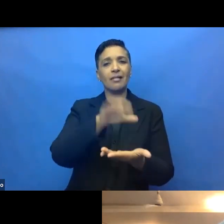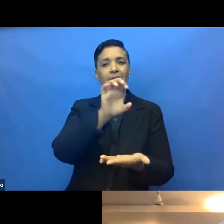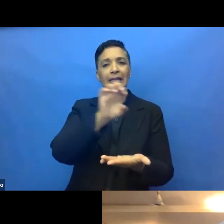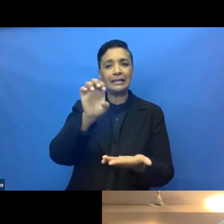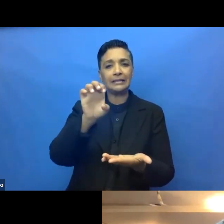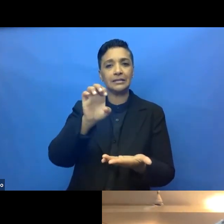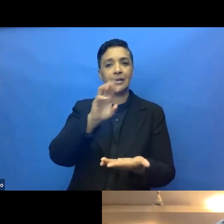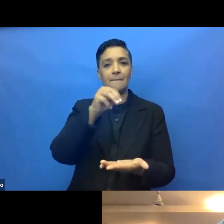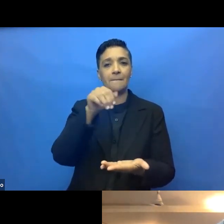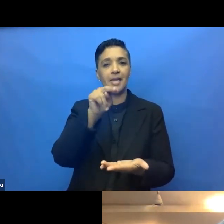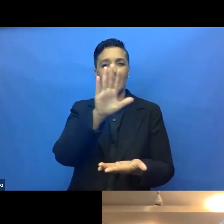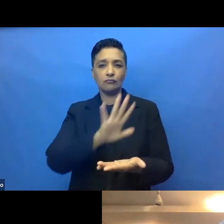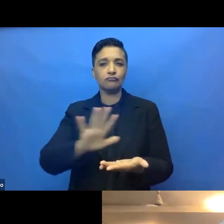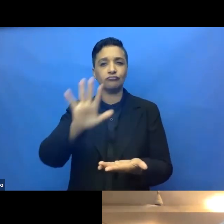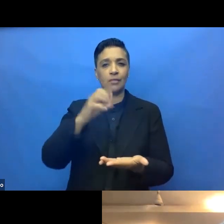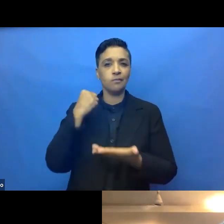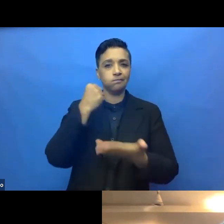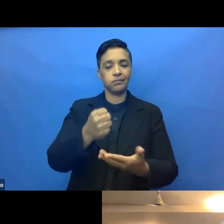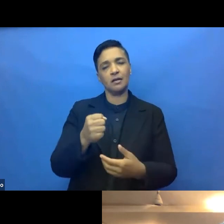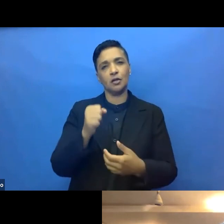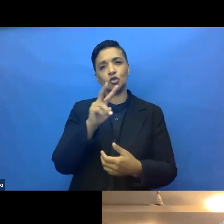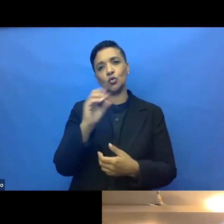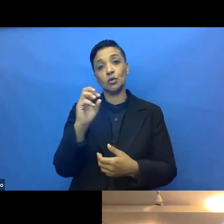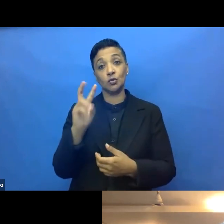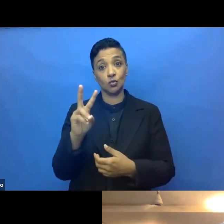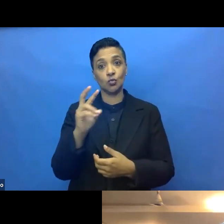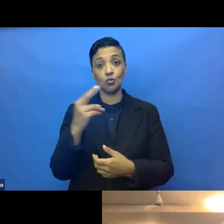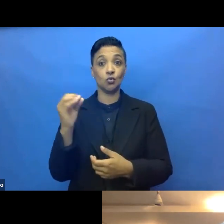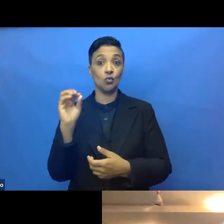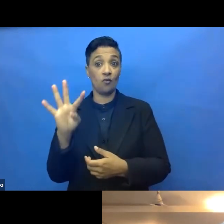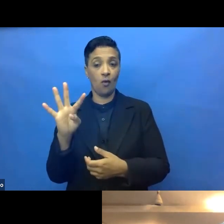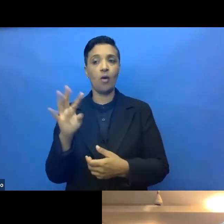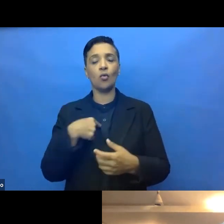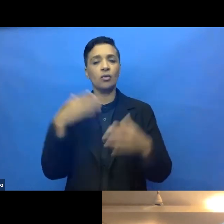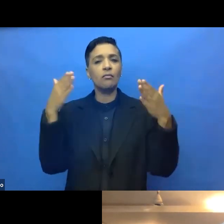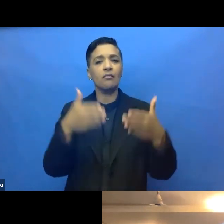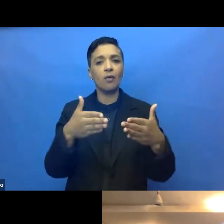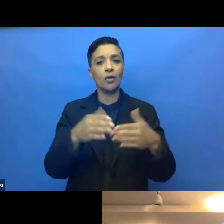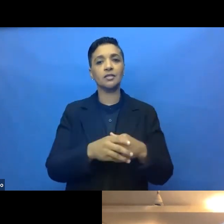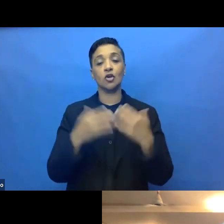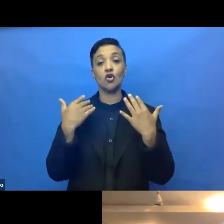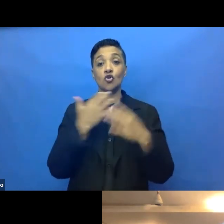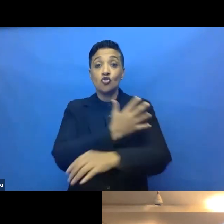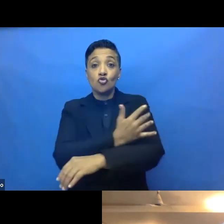La Finlande a financé les actions du BIT